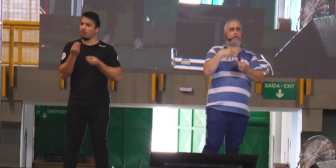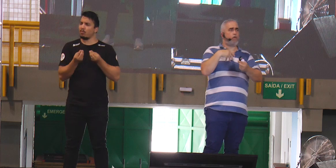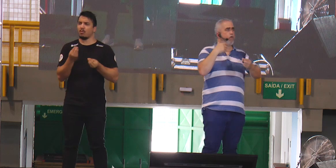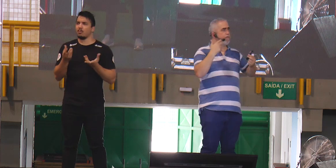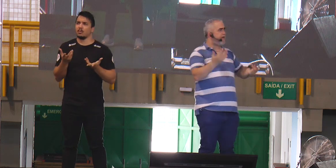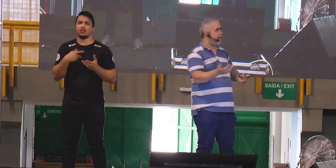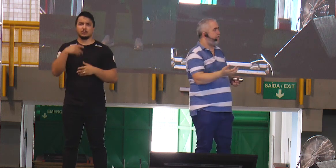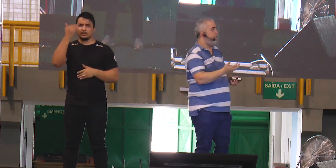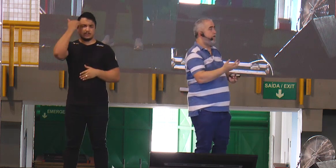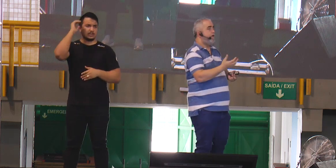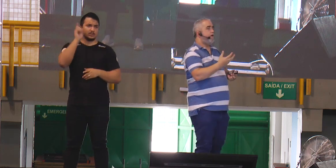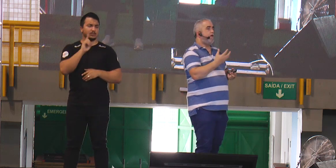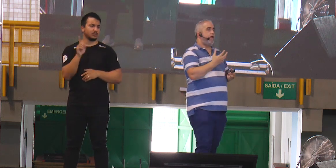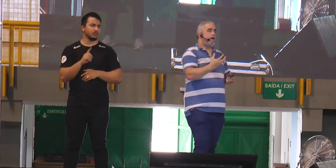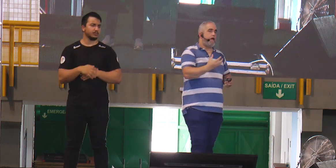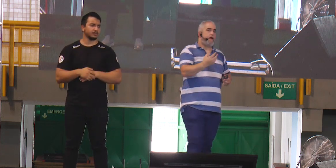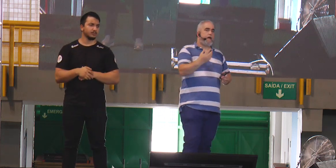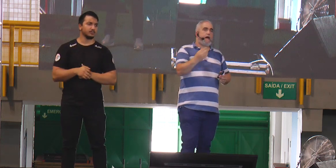assim, Marcelo? Eu não compreendo.